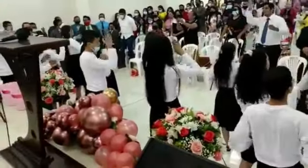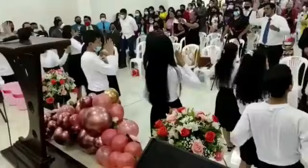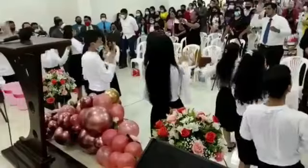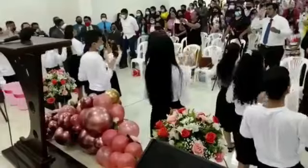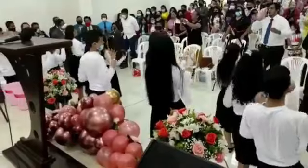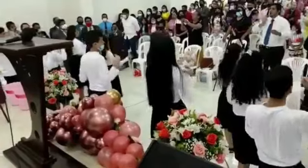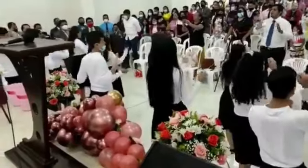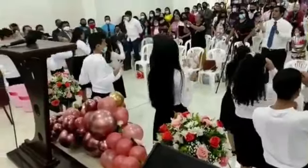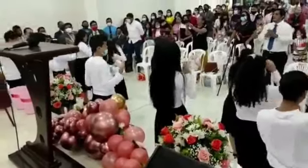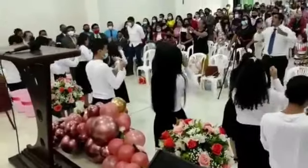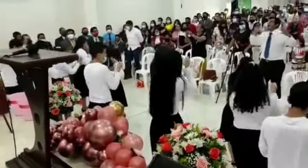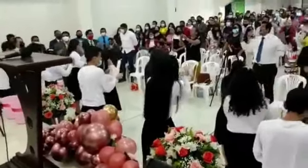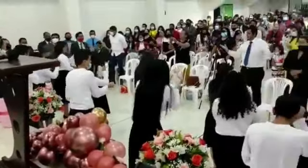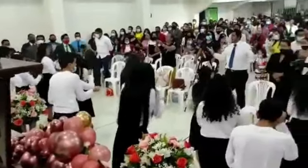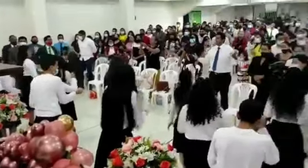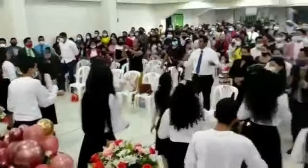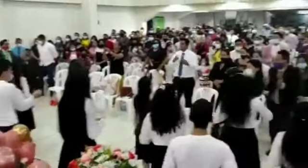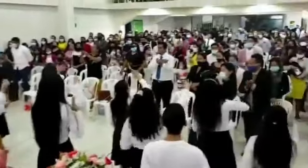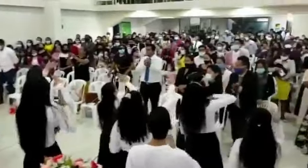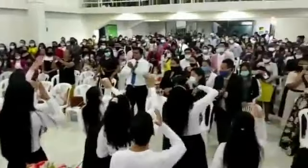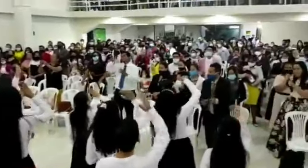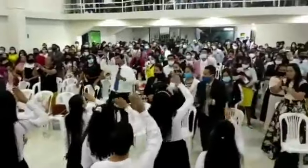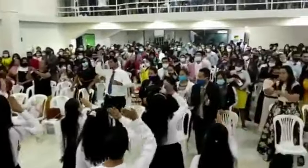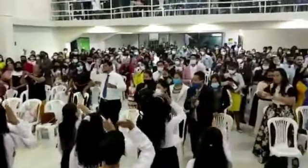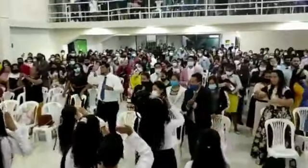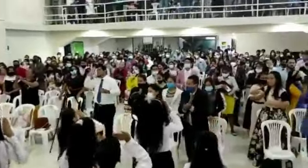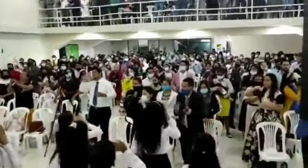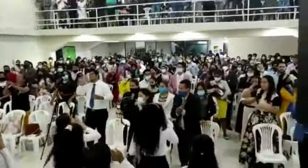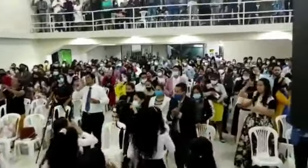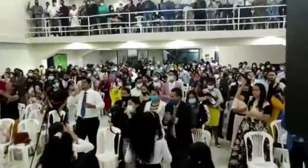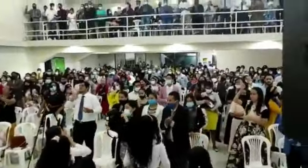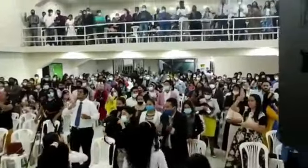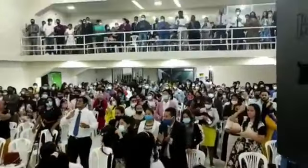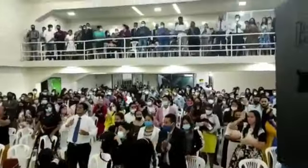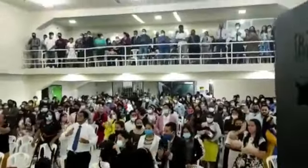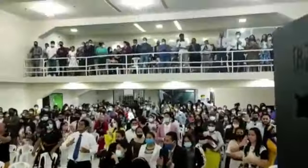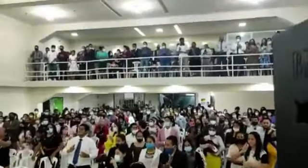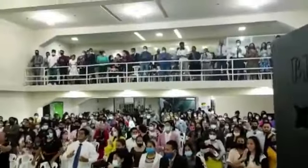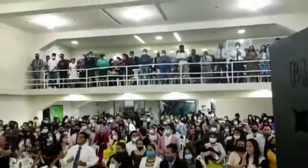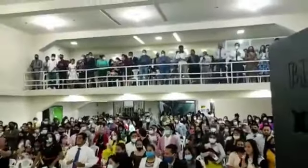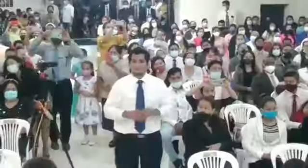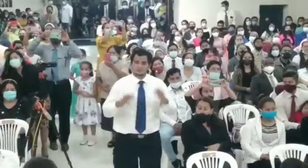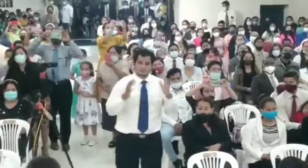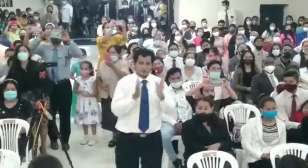Dios, grande y majestuoso eres Señor.